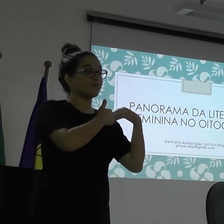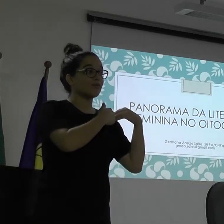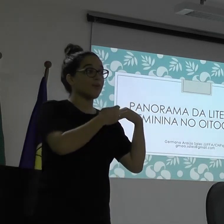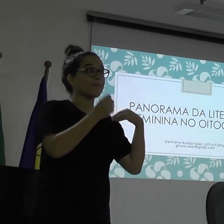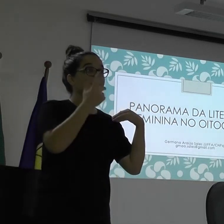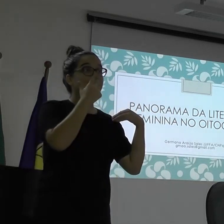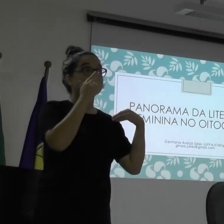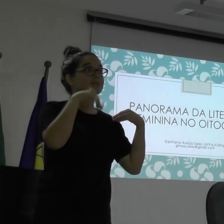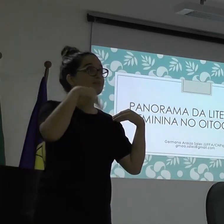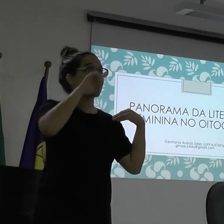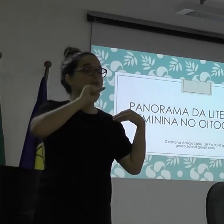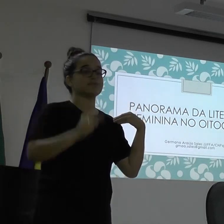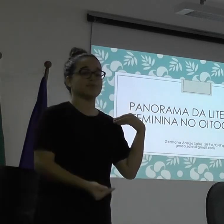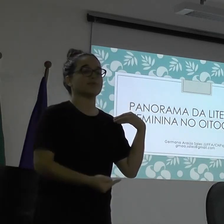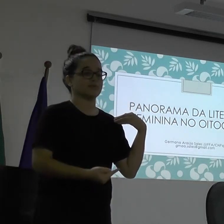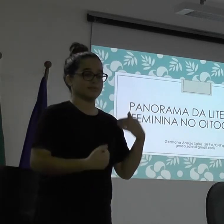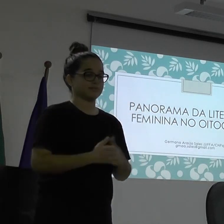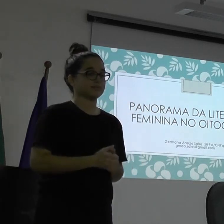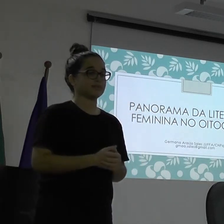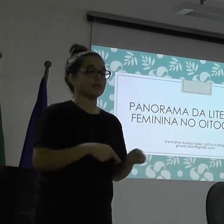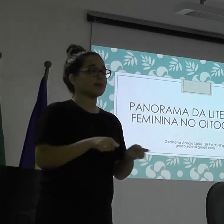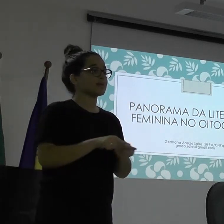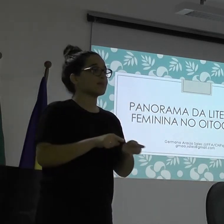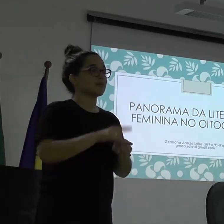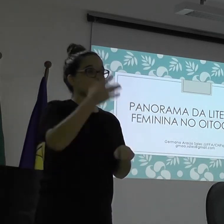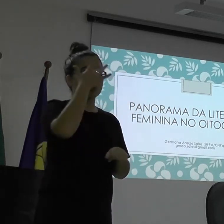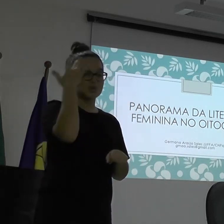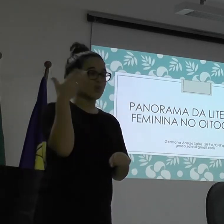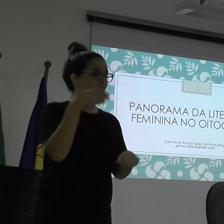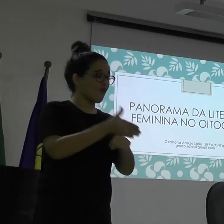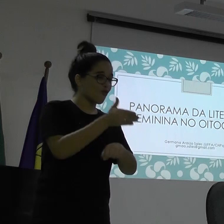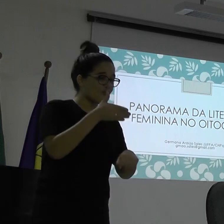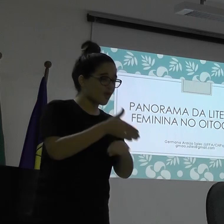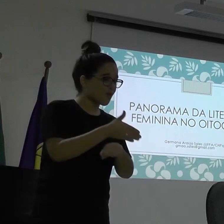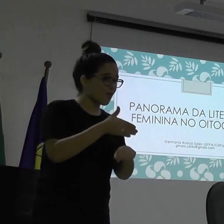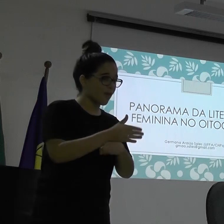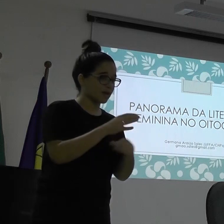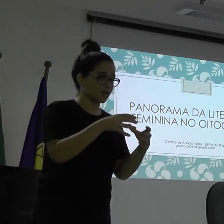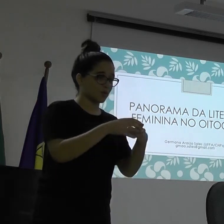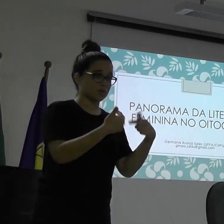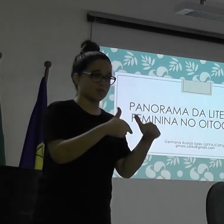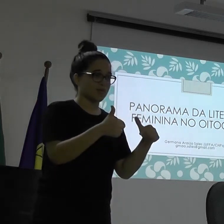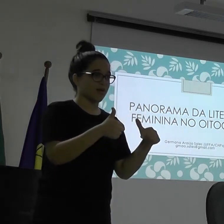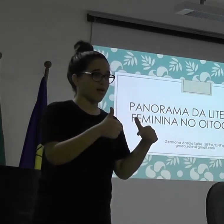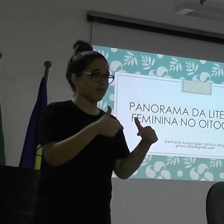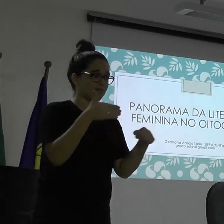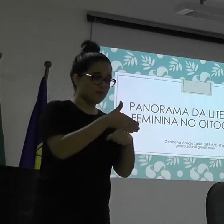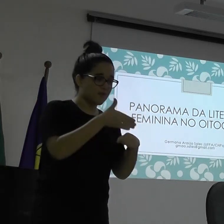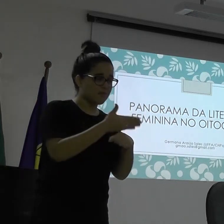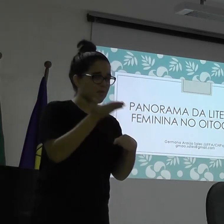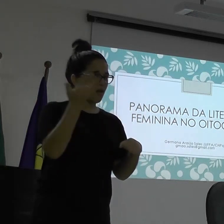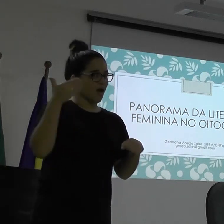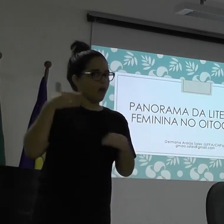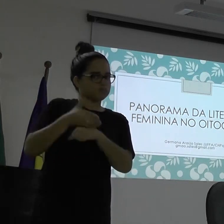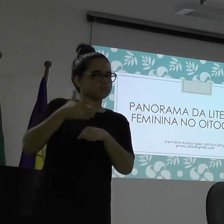as pessoas não frequentam mais os GTs da Ampol como frequentavam antigamente,